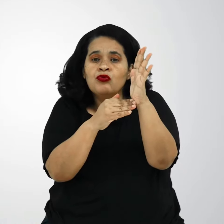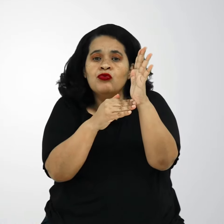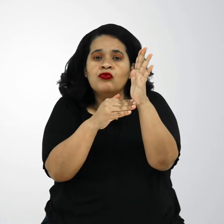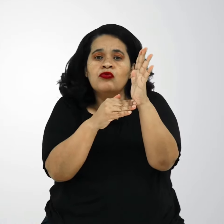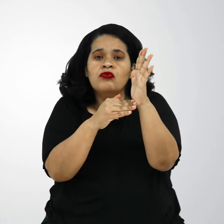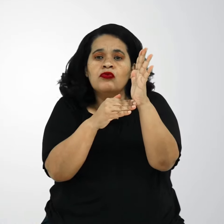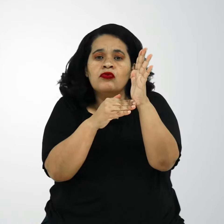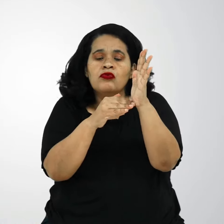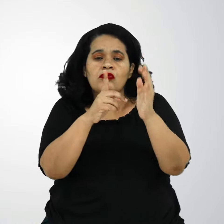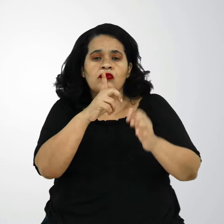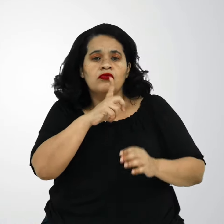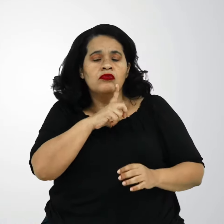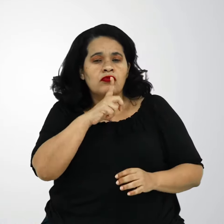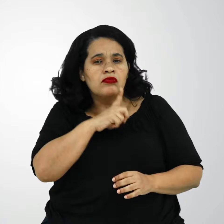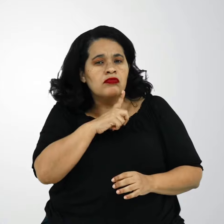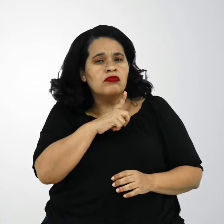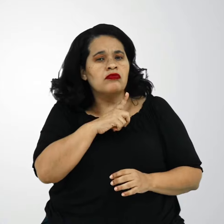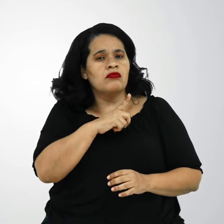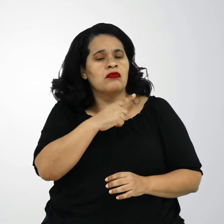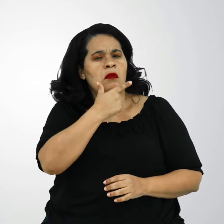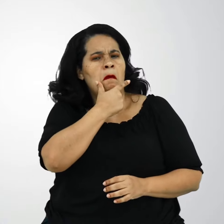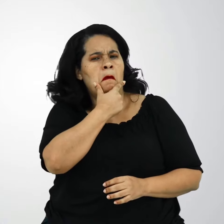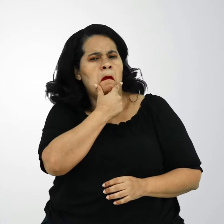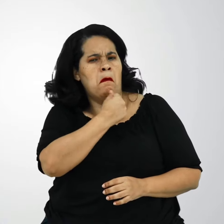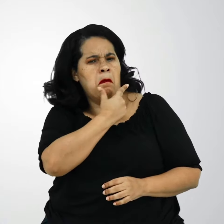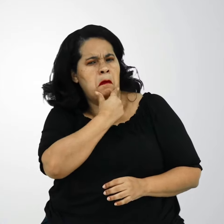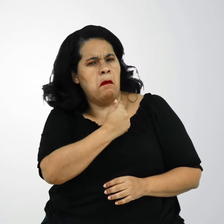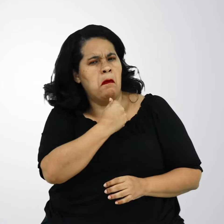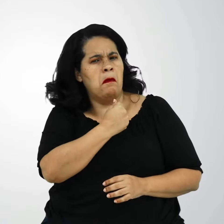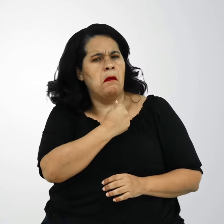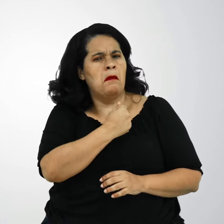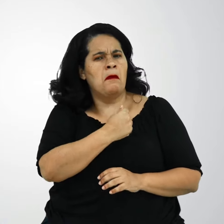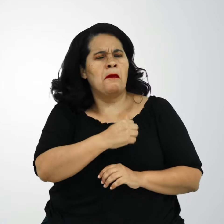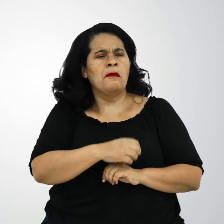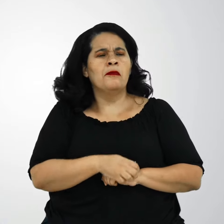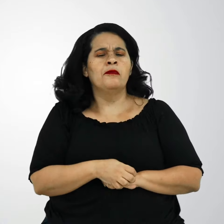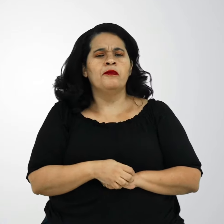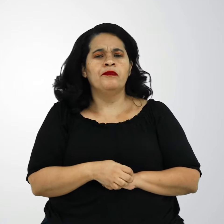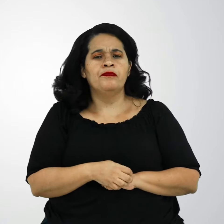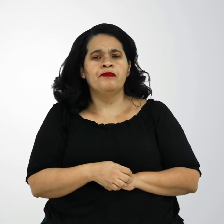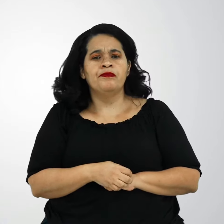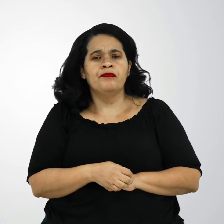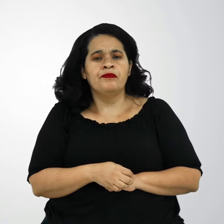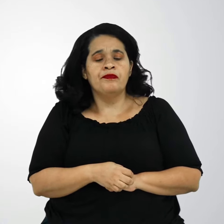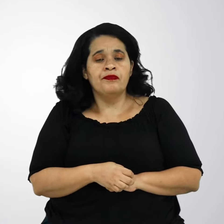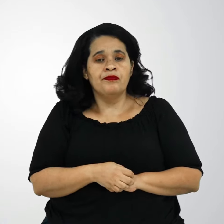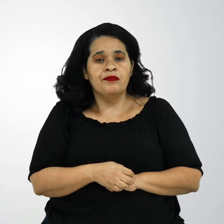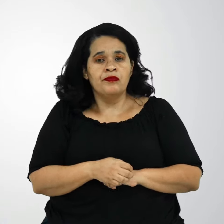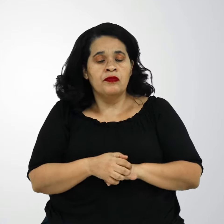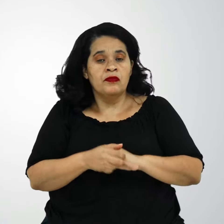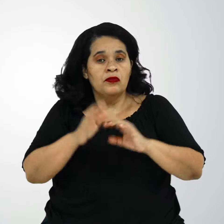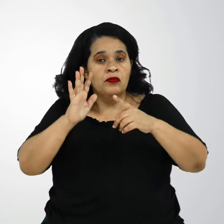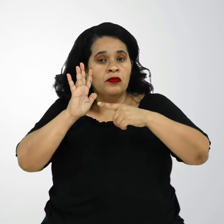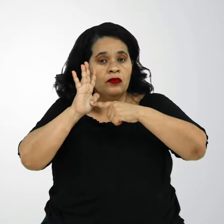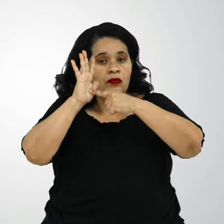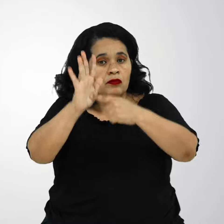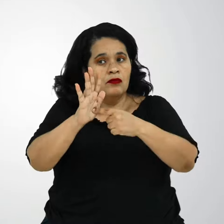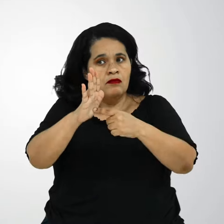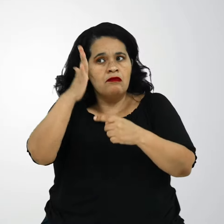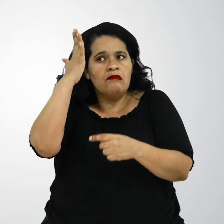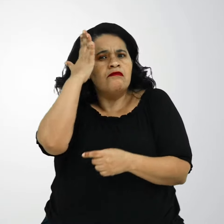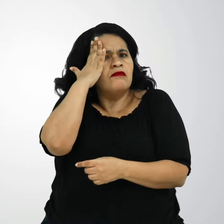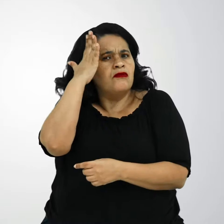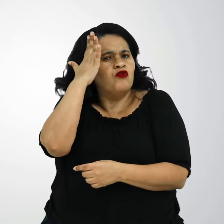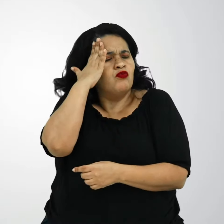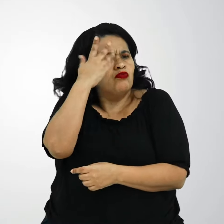o decreto de Artaxerxes, né? Então, dessa forma, na compreensão desses irmãos,